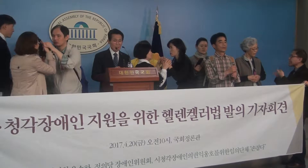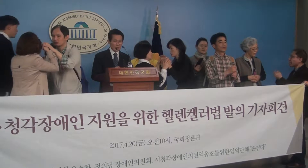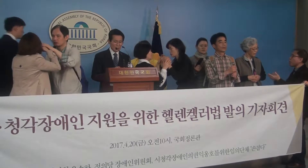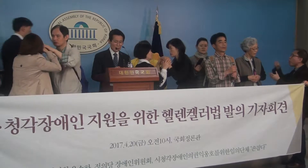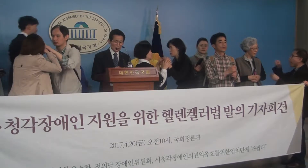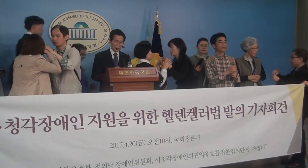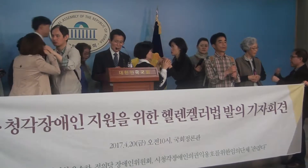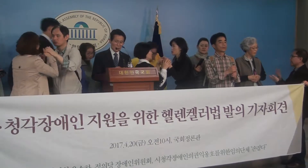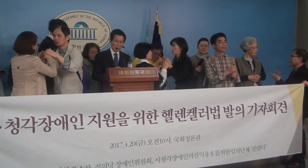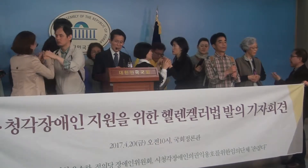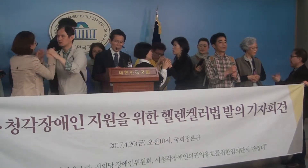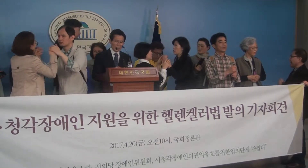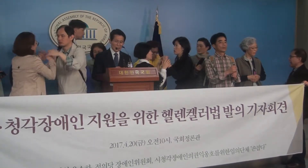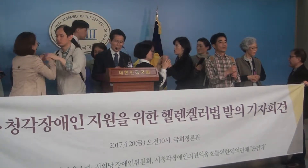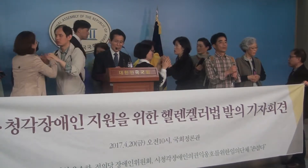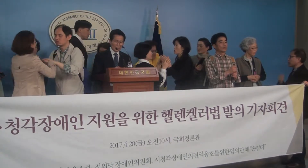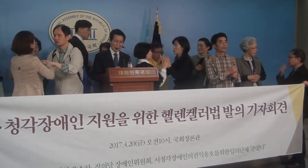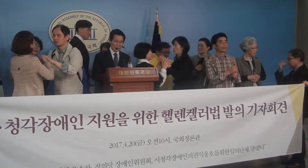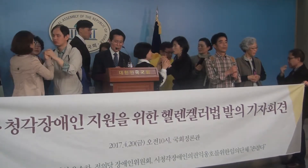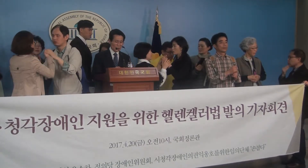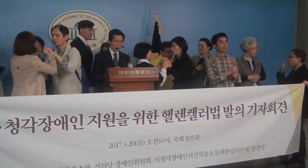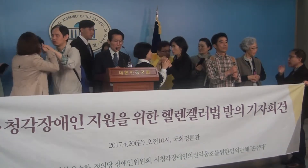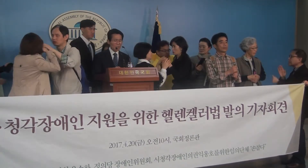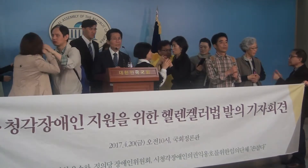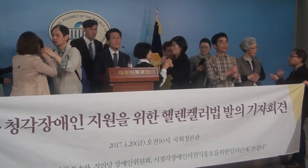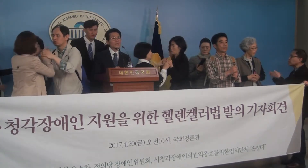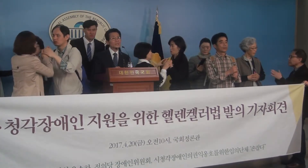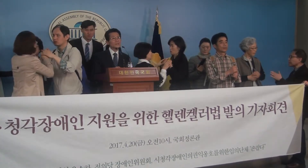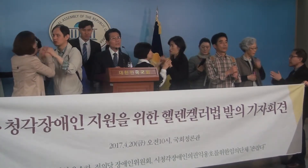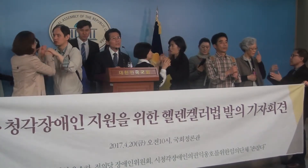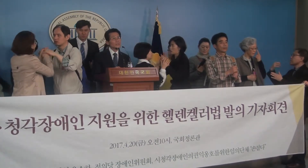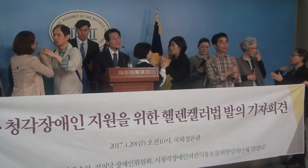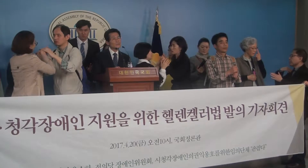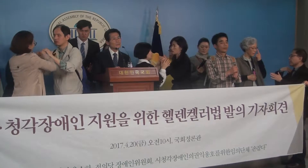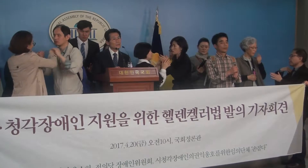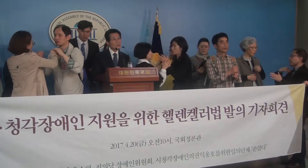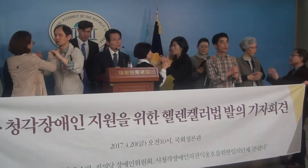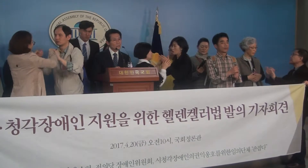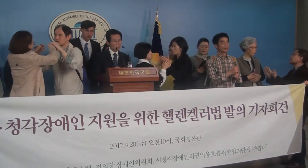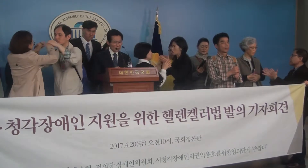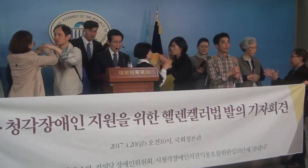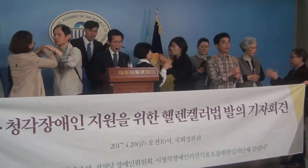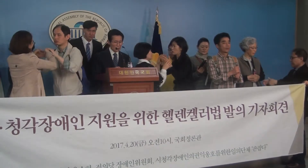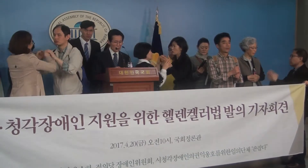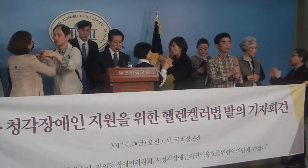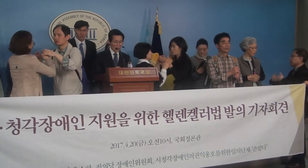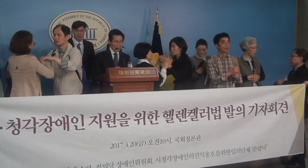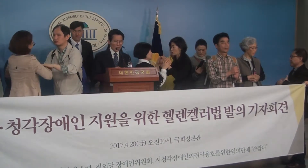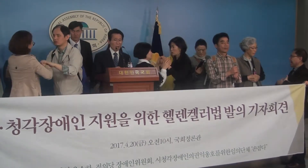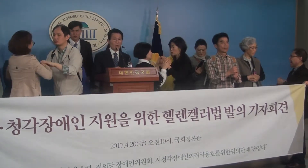포함하자. 그리고 시청각 장애인 지원을 위한 전담기관 설치를 해서 운영하자는